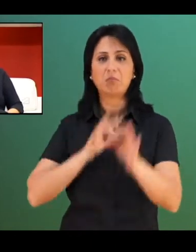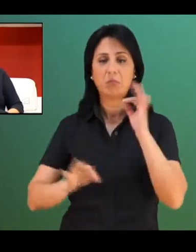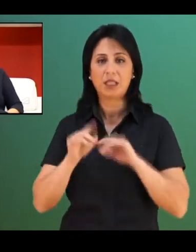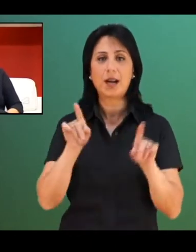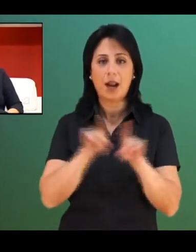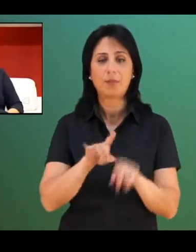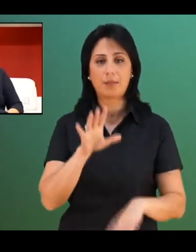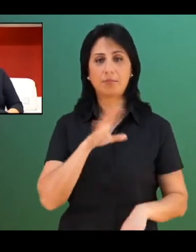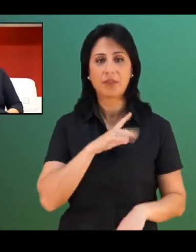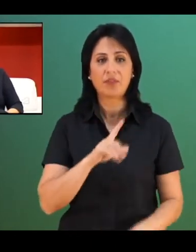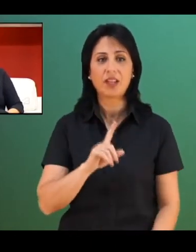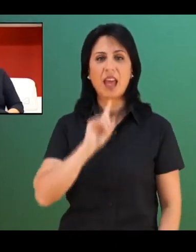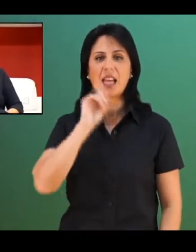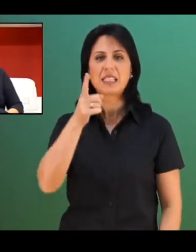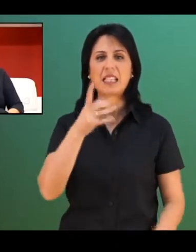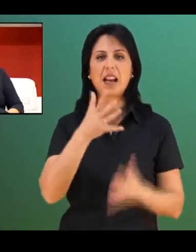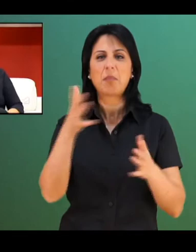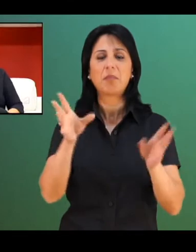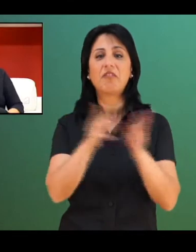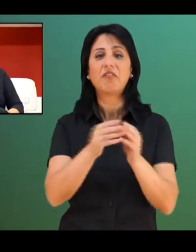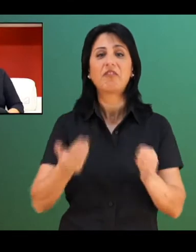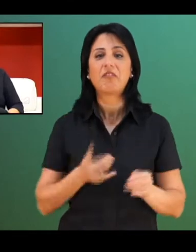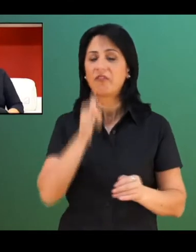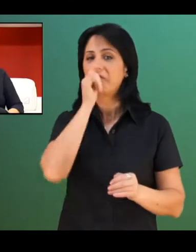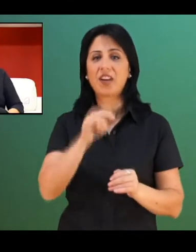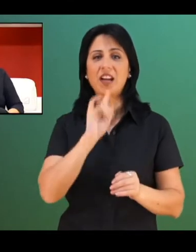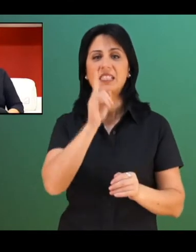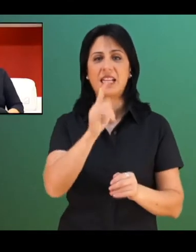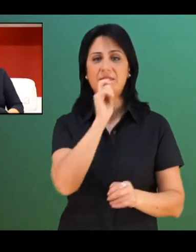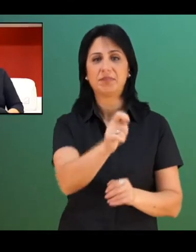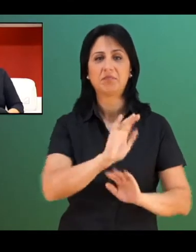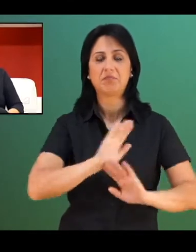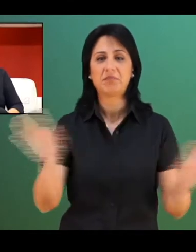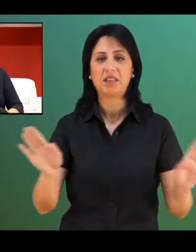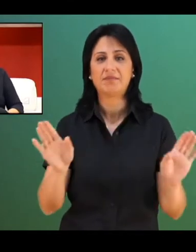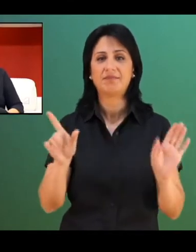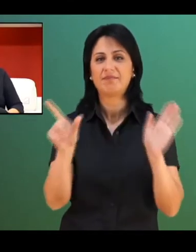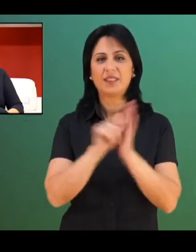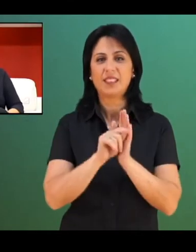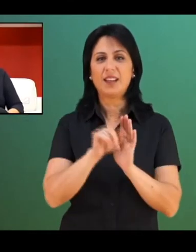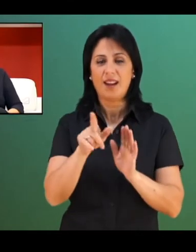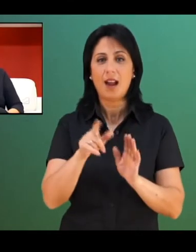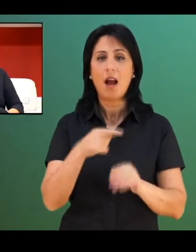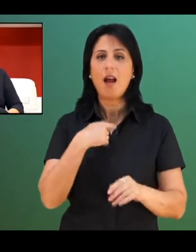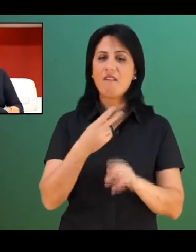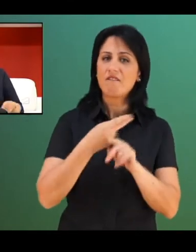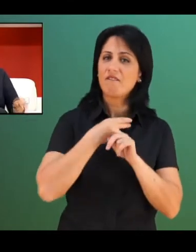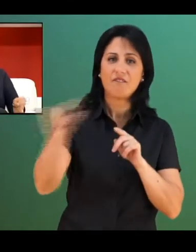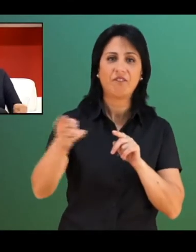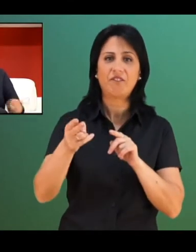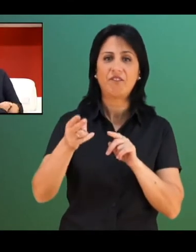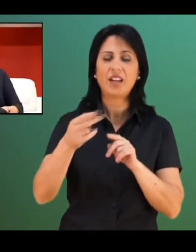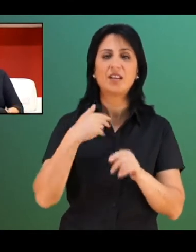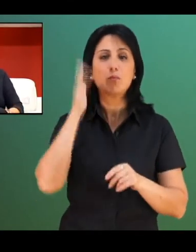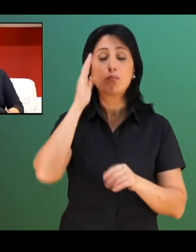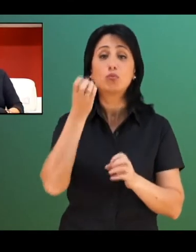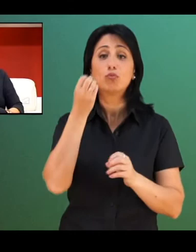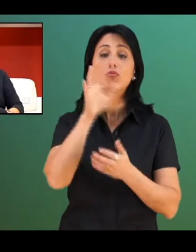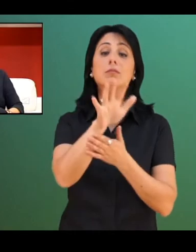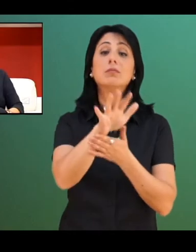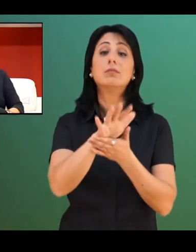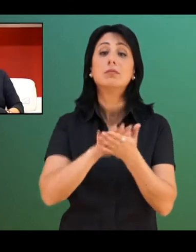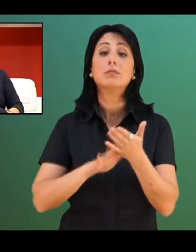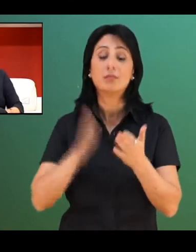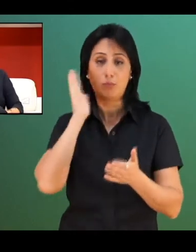და ტარიელიო და იმადა ჯინაზე ხო პროფილი კი იქნება უფრო მეთხანს ეთერში მიდარწმუნებული ვარ იმადა ჯინაზე არ გავეყრები აი